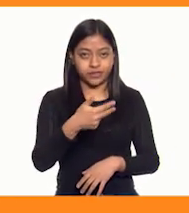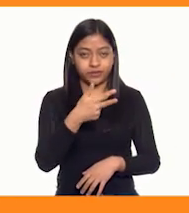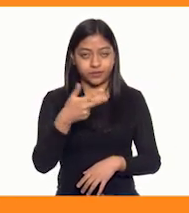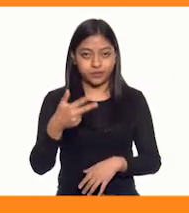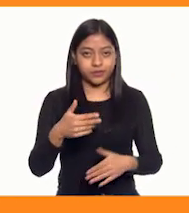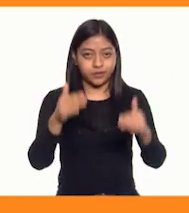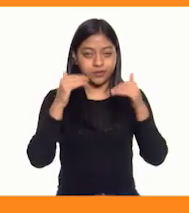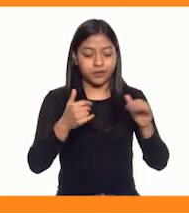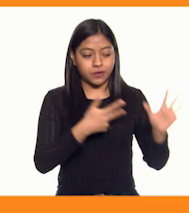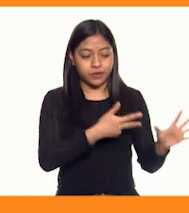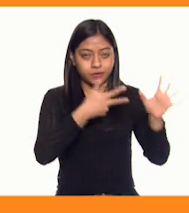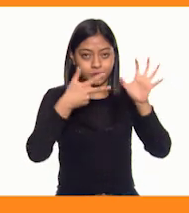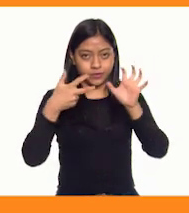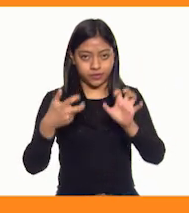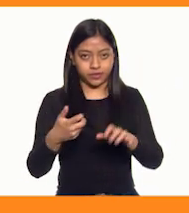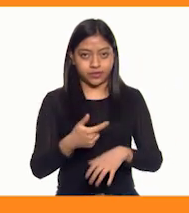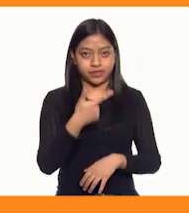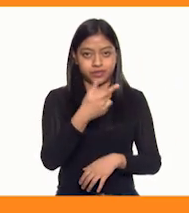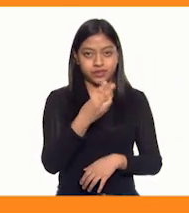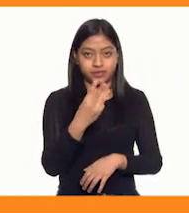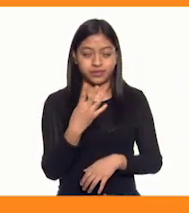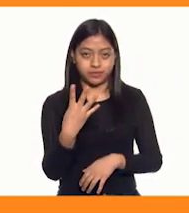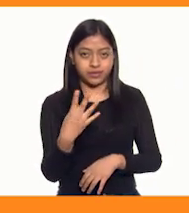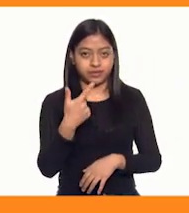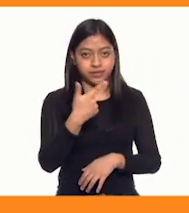800-288-6688 y